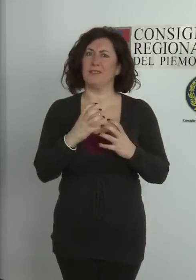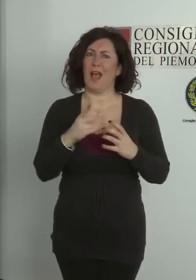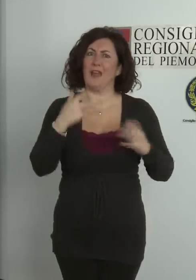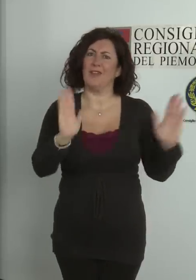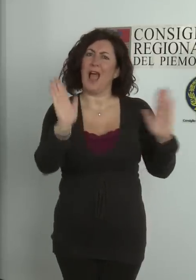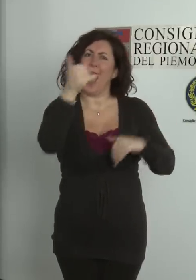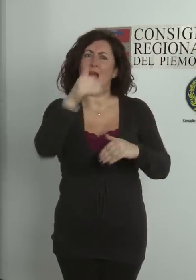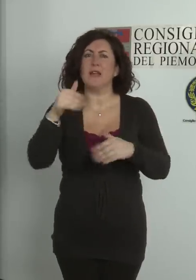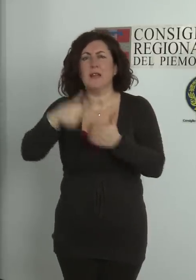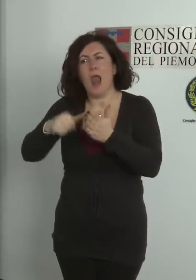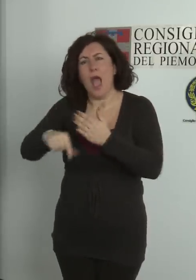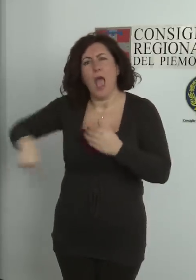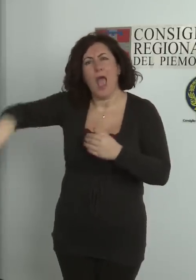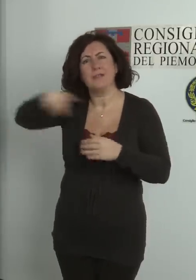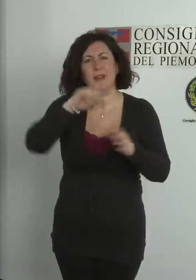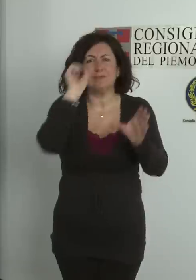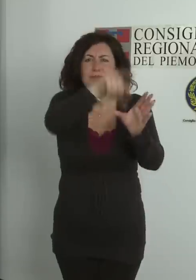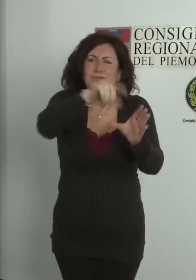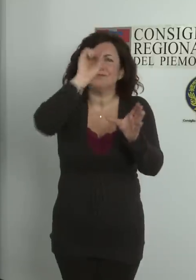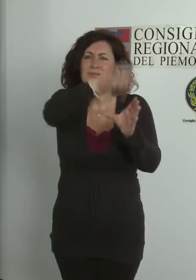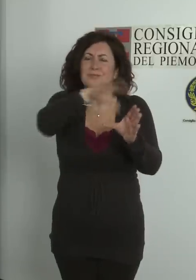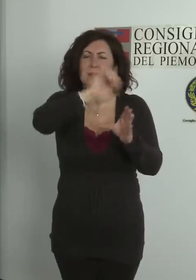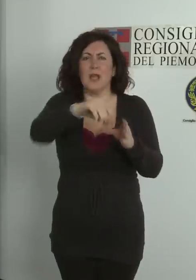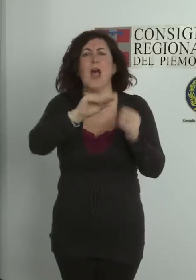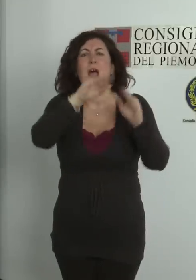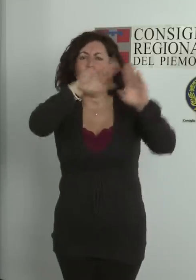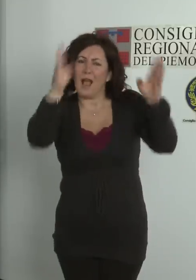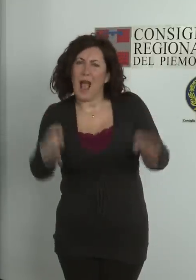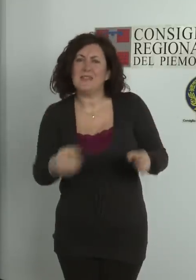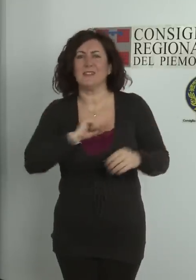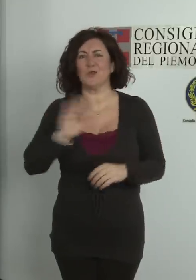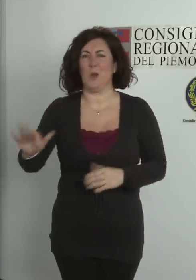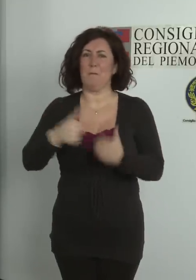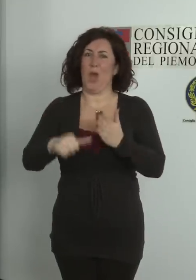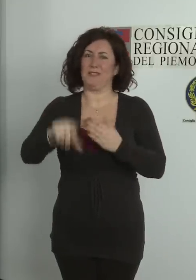da poste italiane la mostra sui presepi è visitabile fino al 18 gennaio 2013